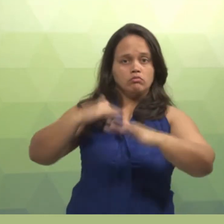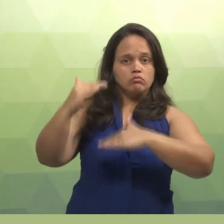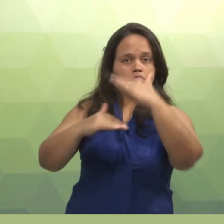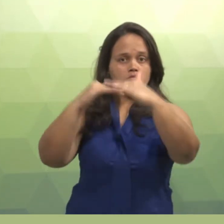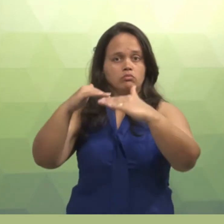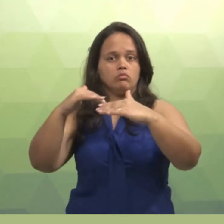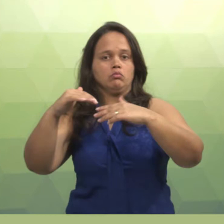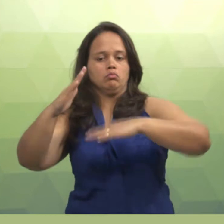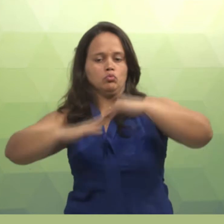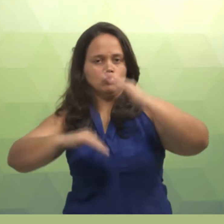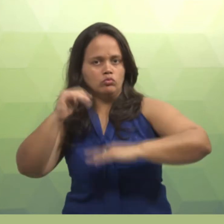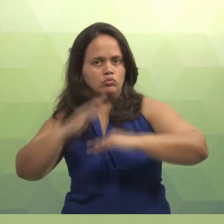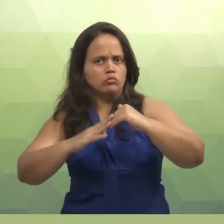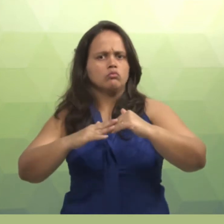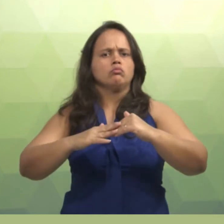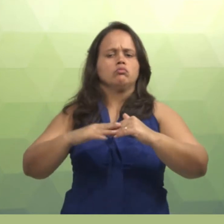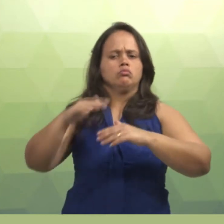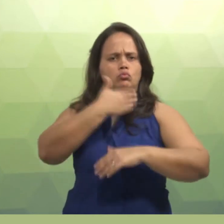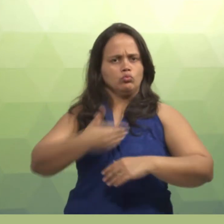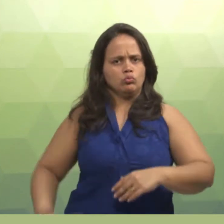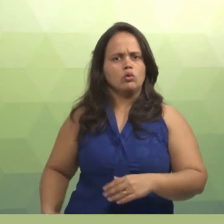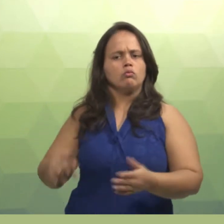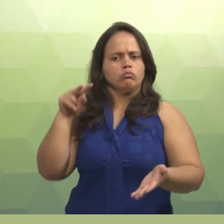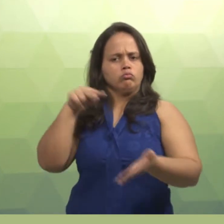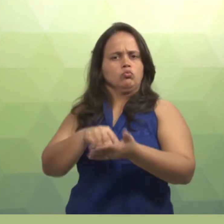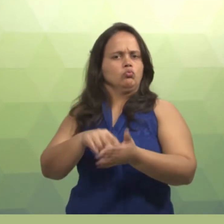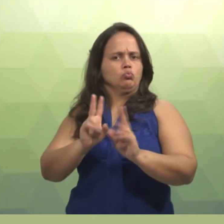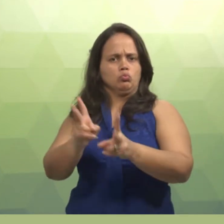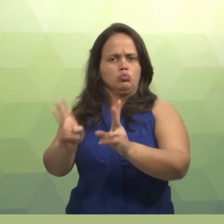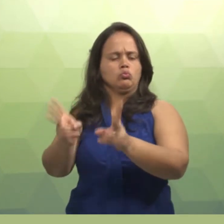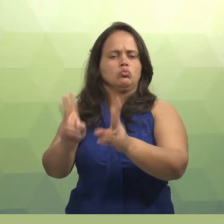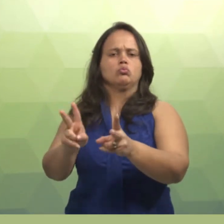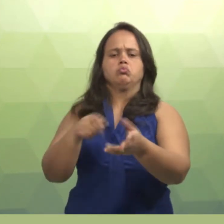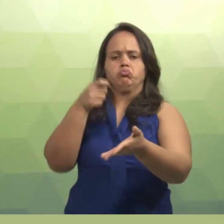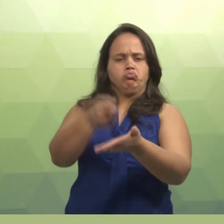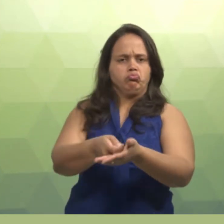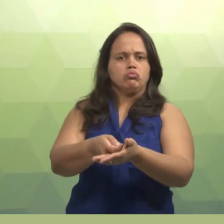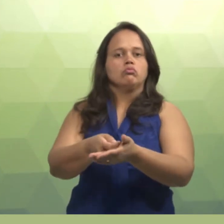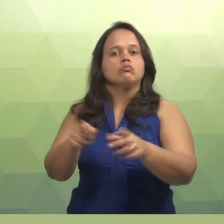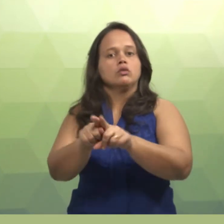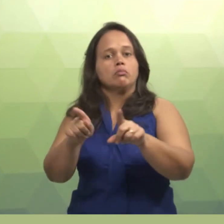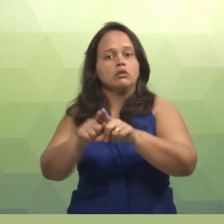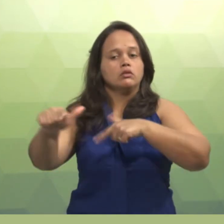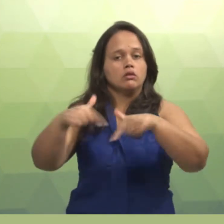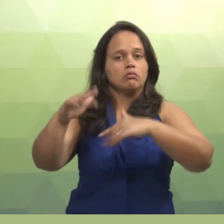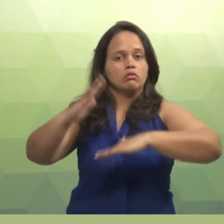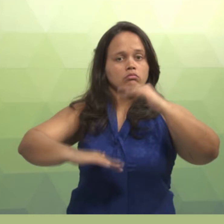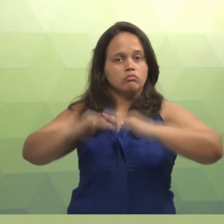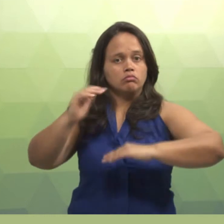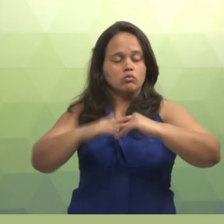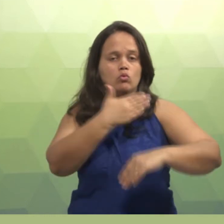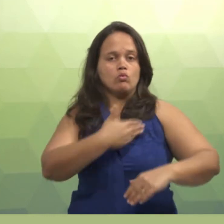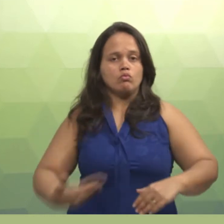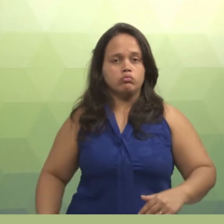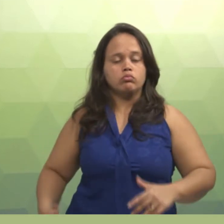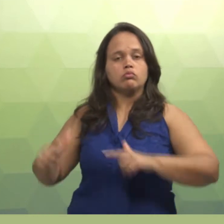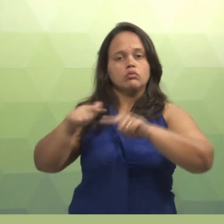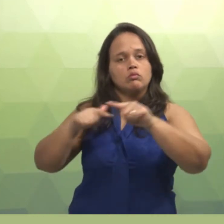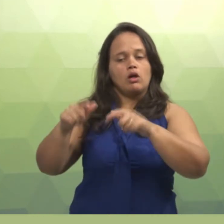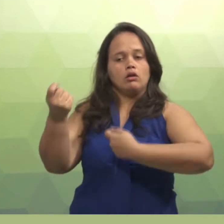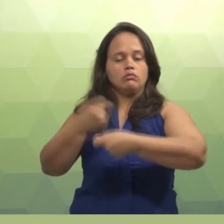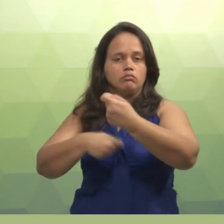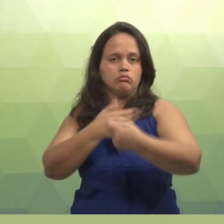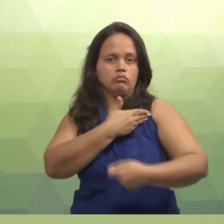objetivos aprimorar o desempenho do servidor e dos órgãos e entidades do Poder Executivo Estadual, aferir o desempenho